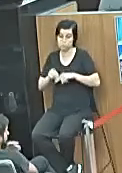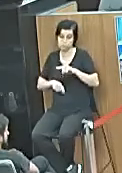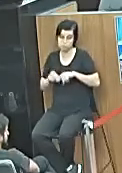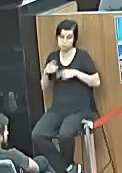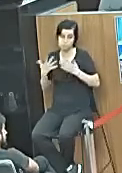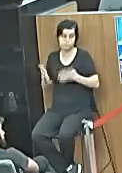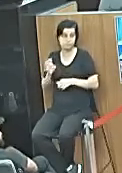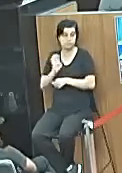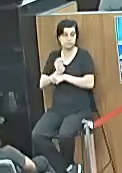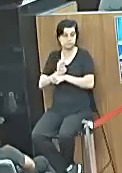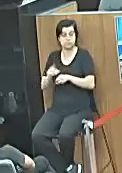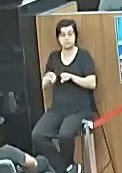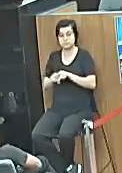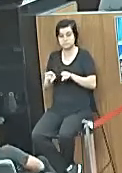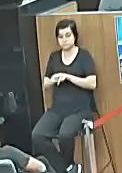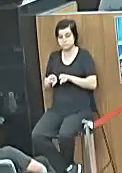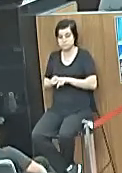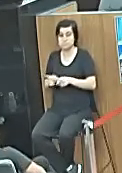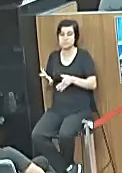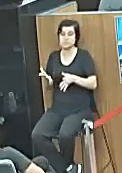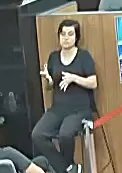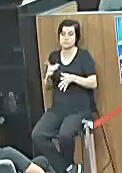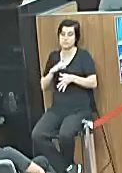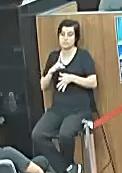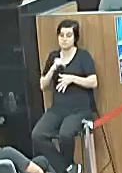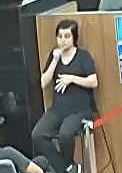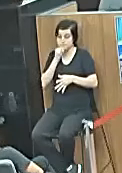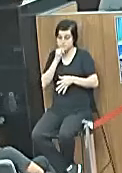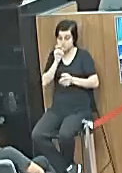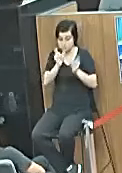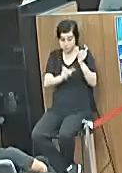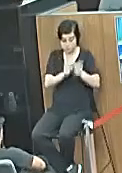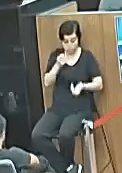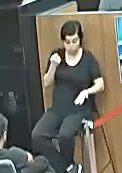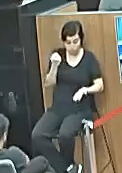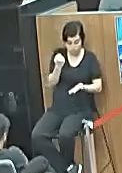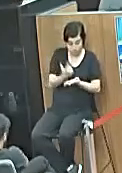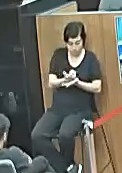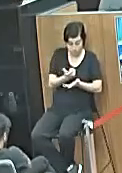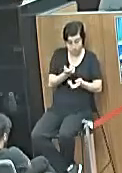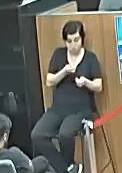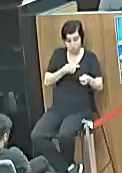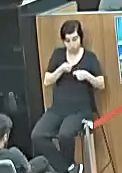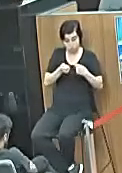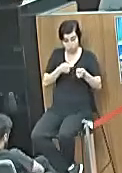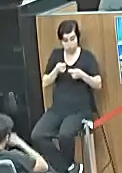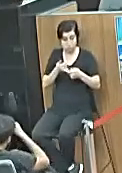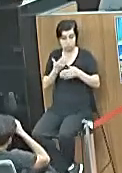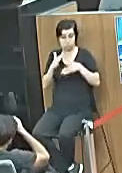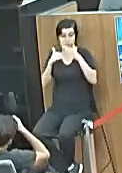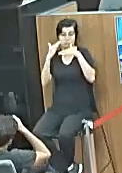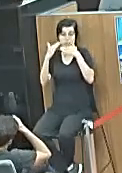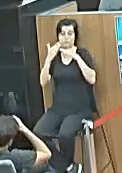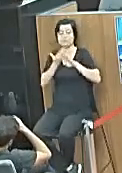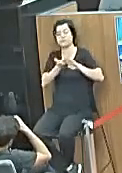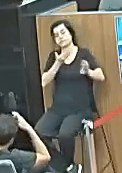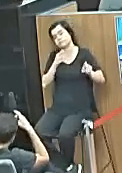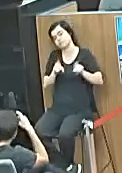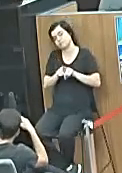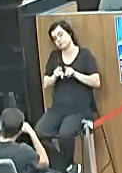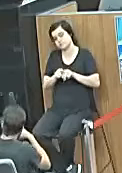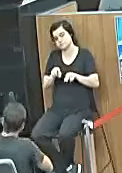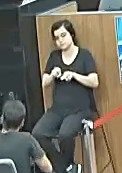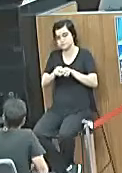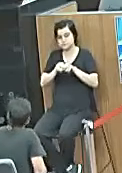sofre também de pessoas que poderão integrar a economia ajudar a economia do estado gerar estão afastados do sistema por isso